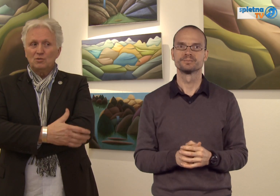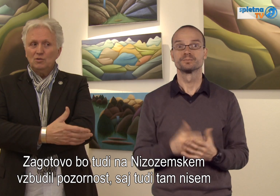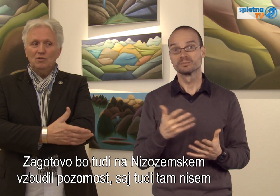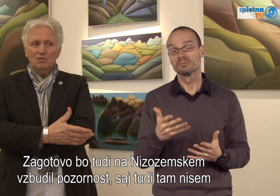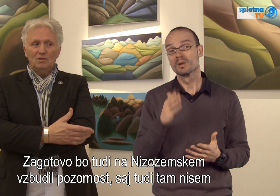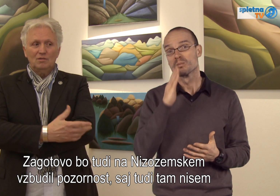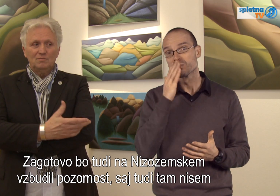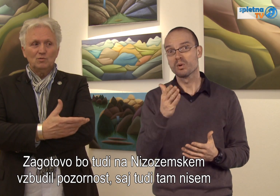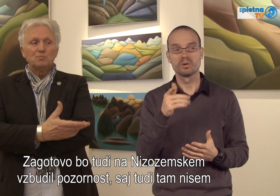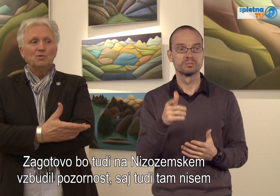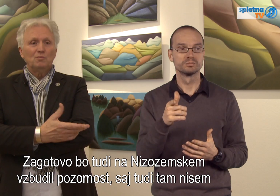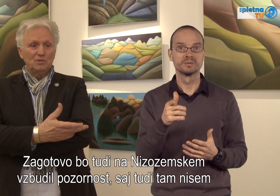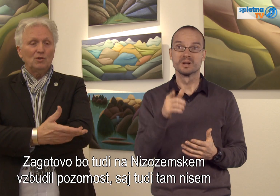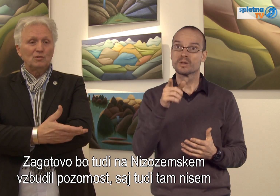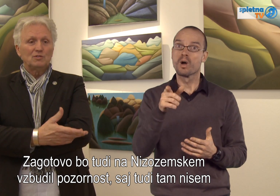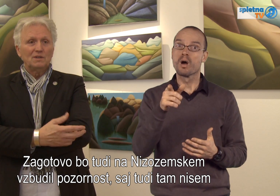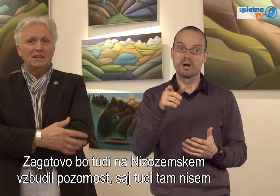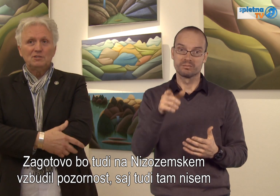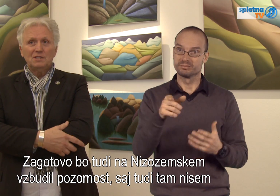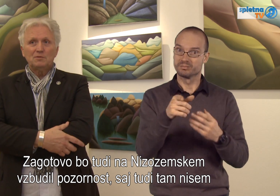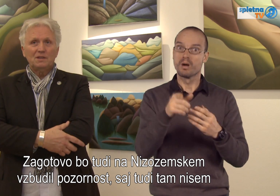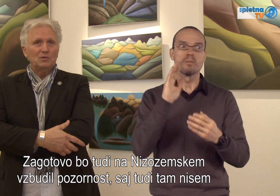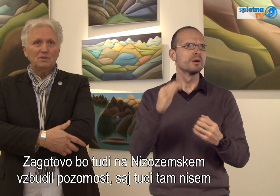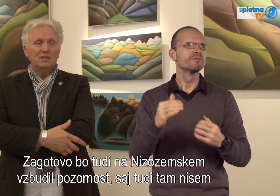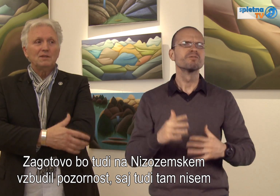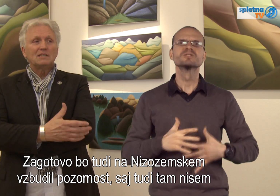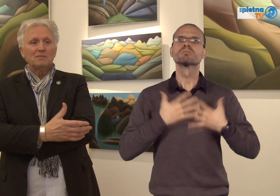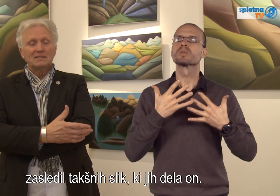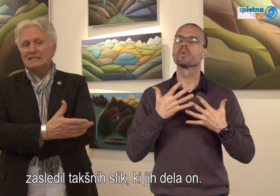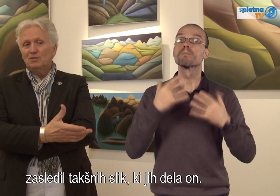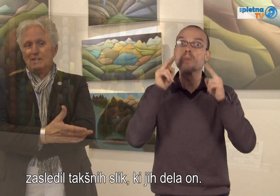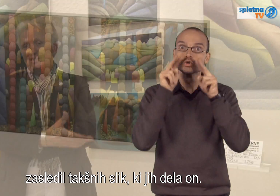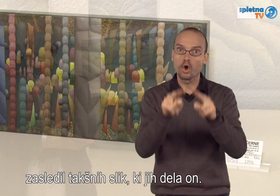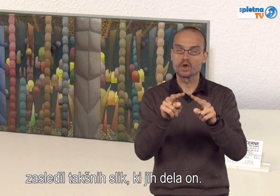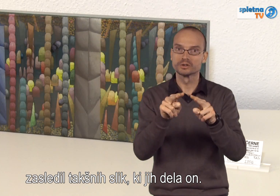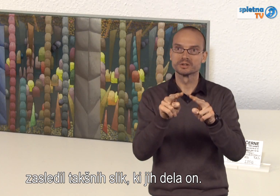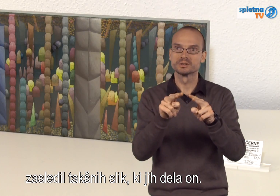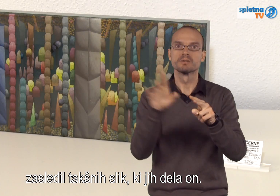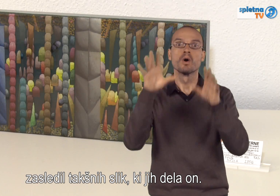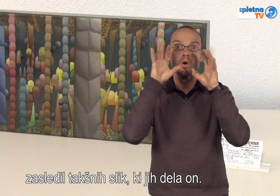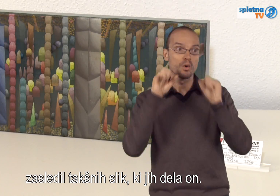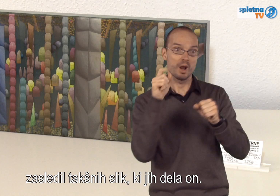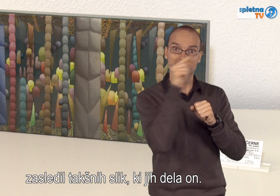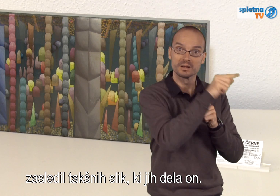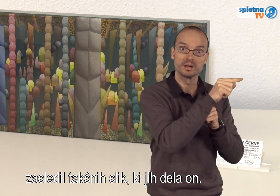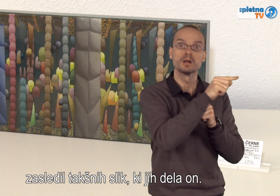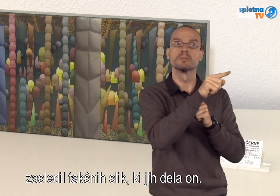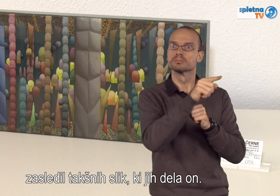Sigurno vzbudil pozornost na Nizozemskem, ker tudi tam nisem zasledil takšne slike, katere on dela.